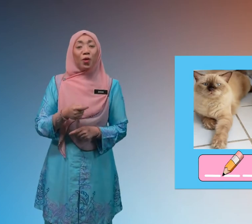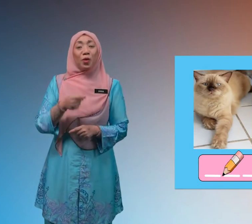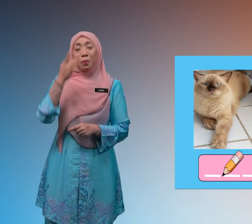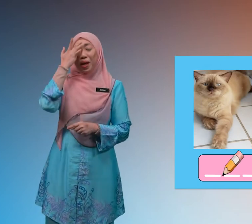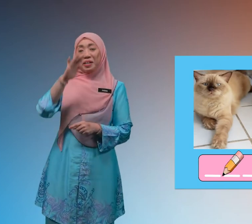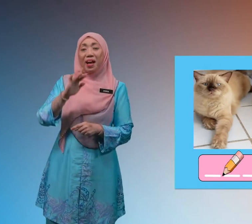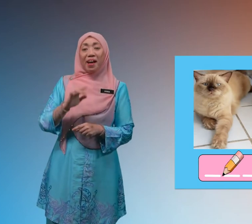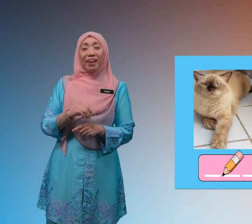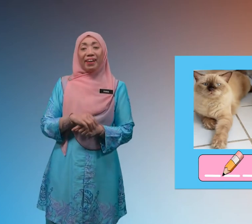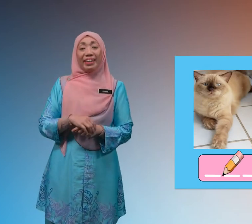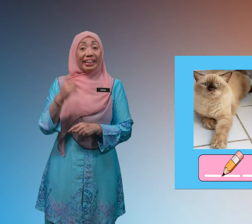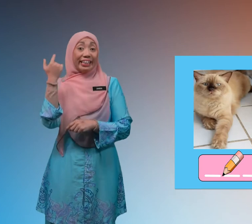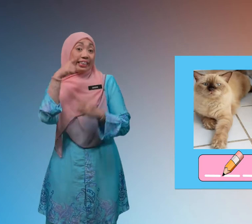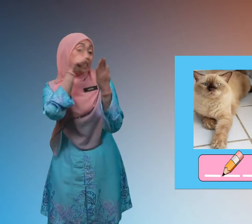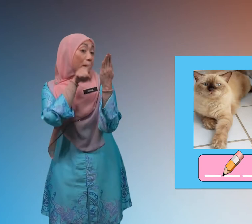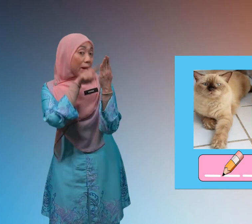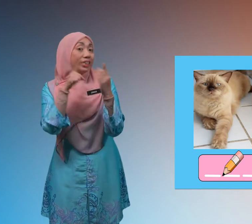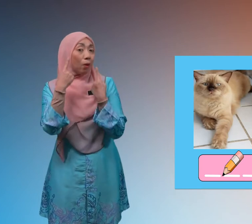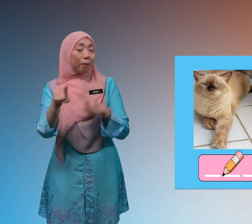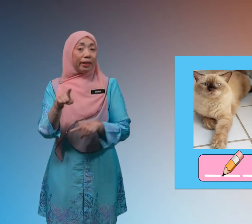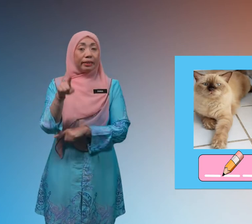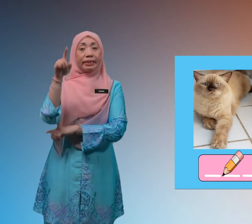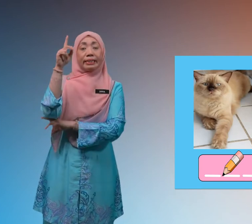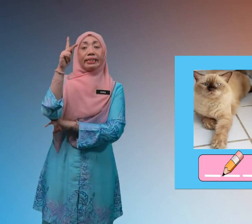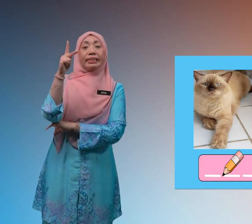Betul. Pandai. Tersemak jawapan.